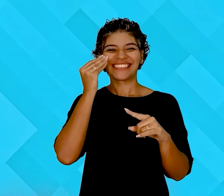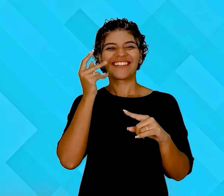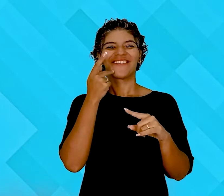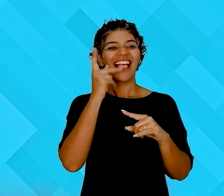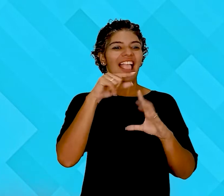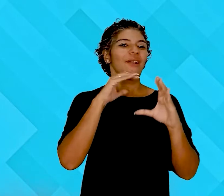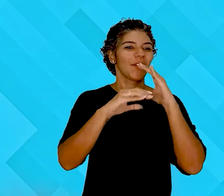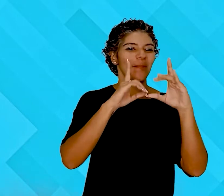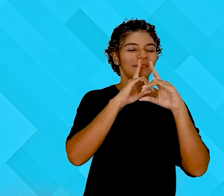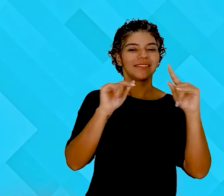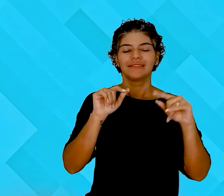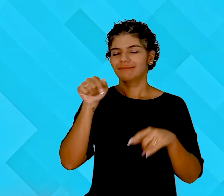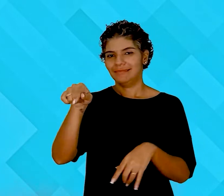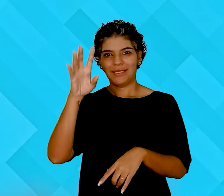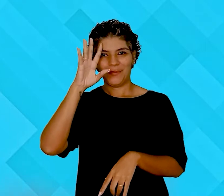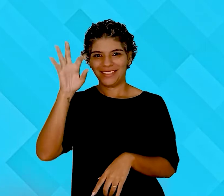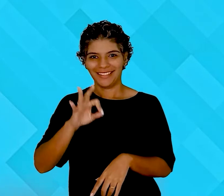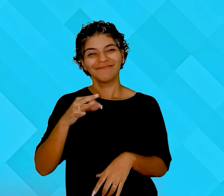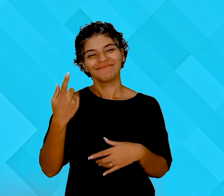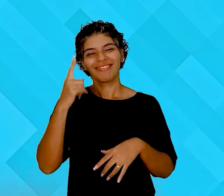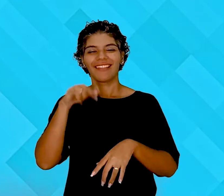O marketing, ele tem muito essa visão,